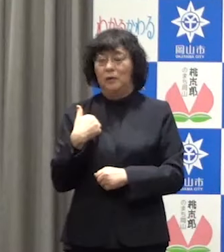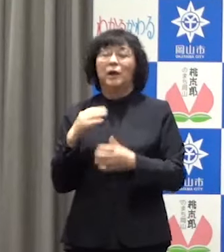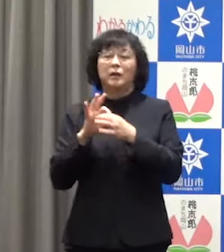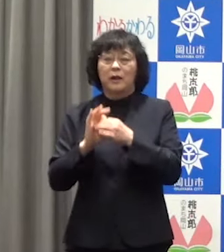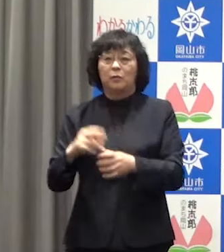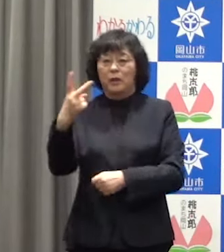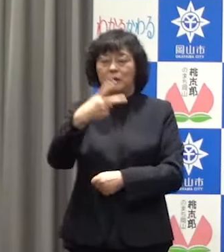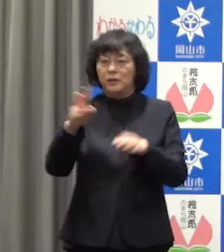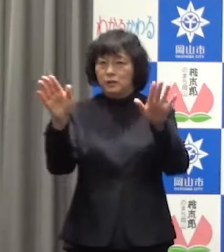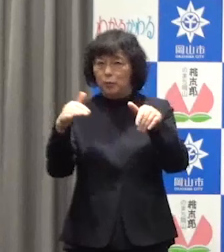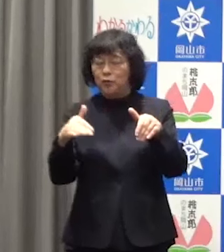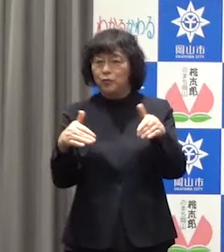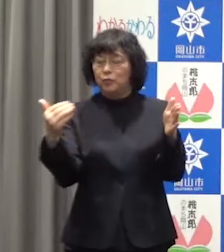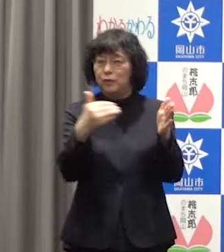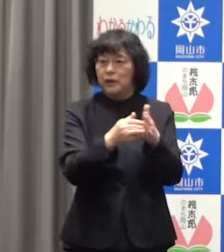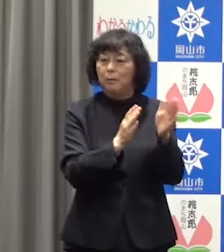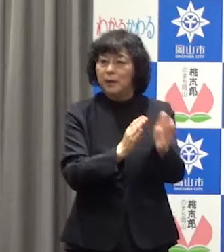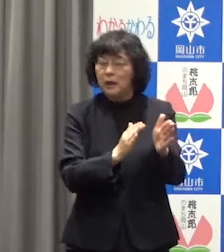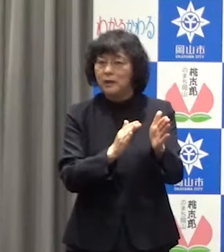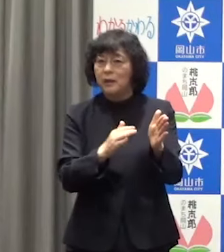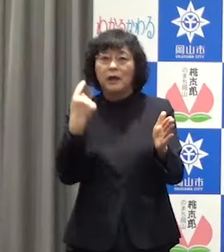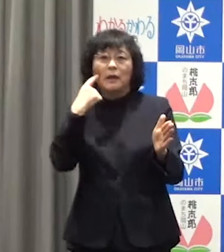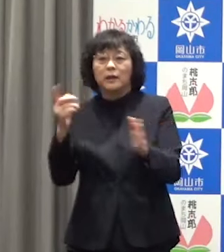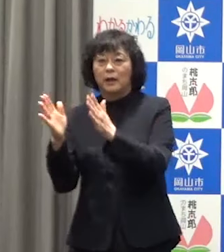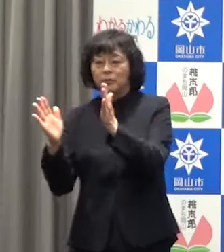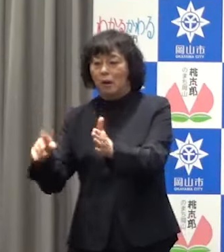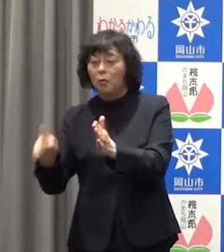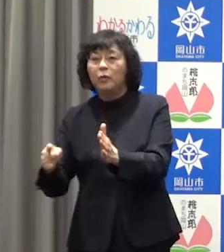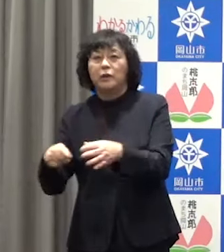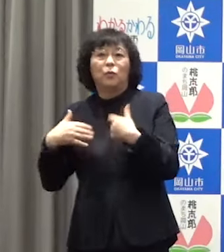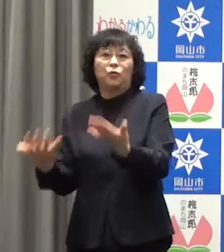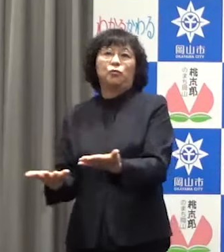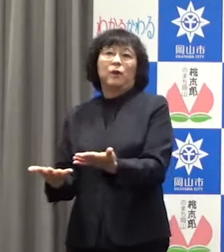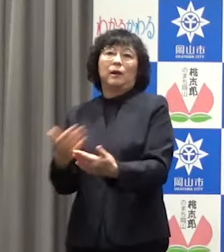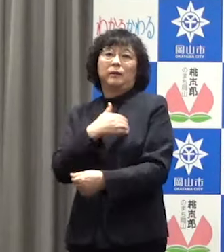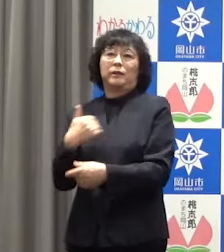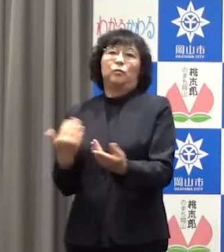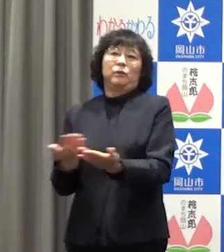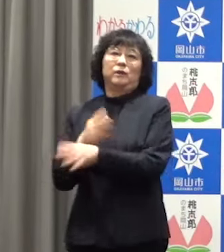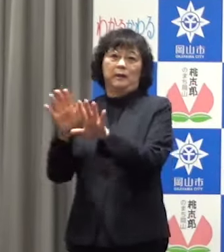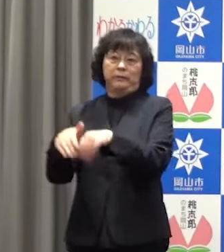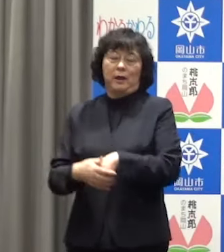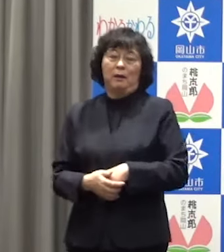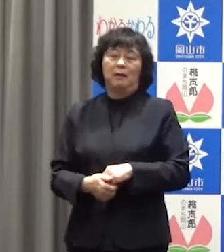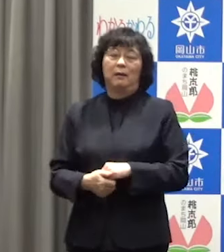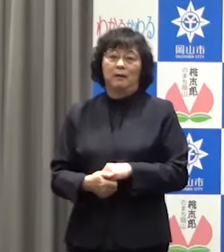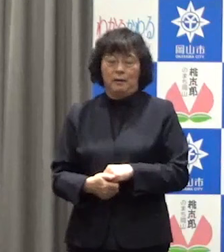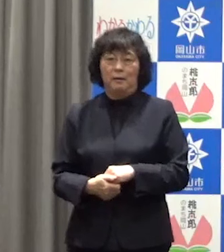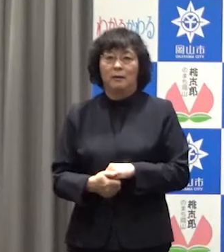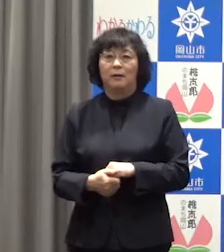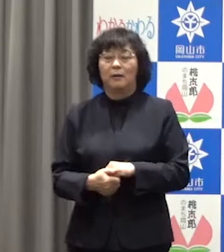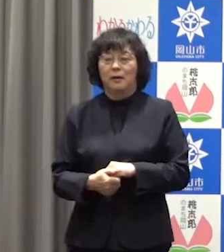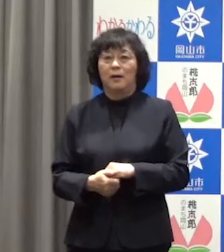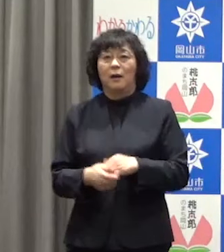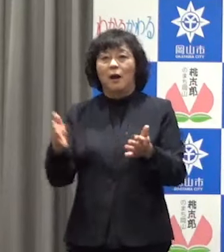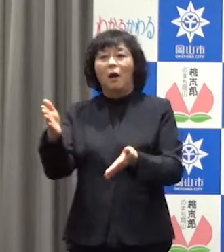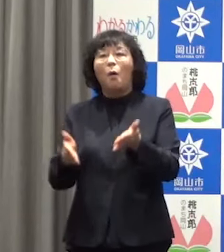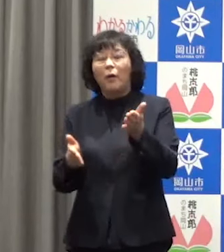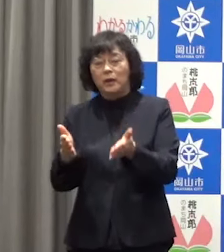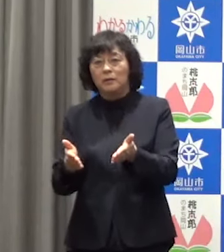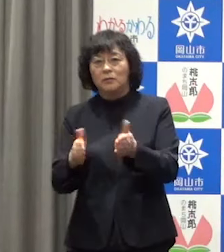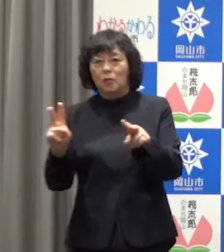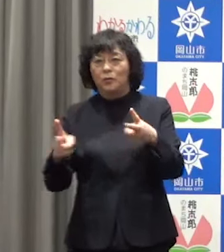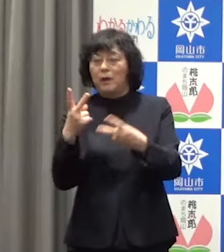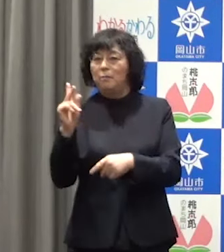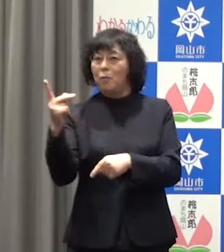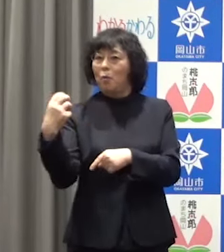期限までに約1ヶ月と余裕が出てまいりました。保育コンシェルジェが保護